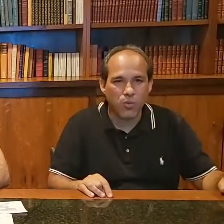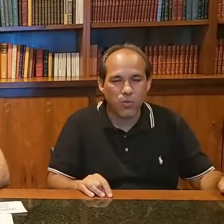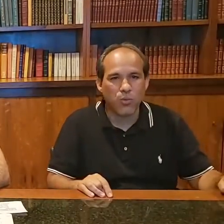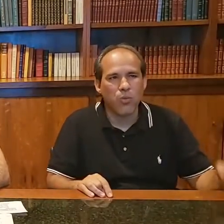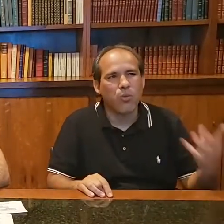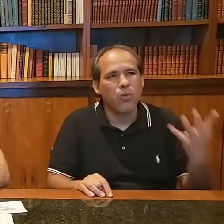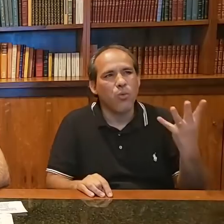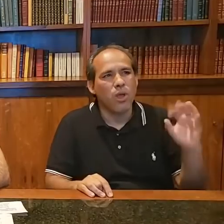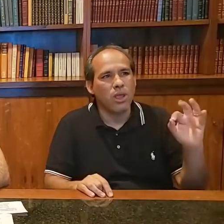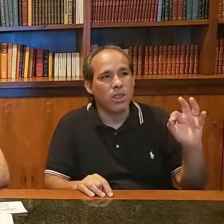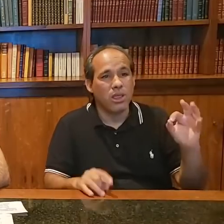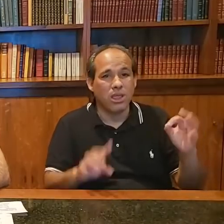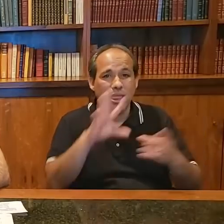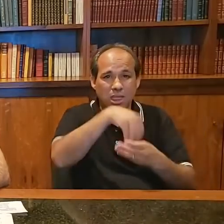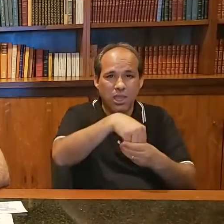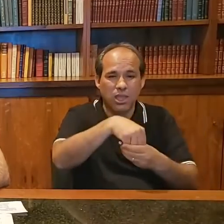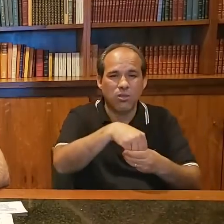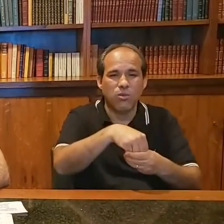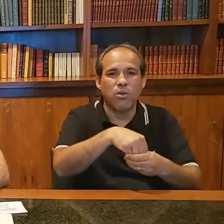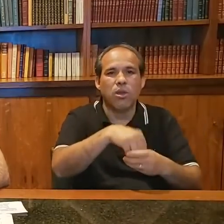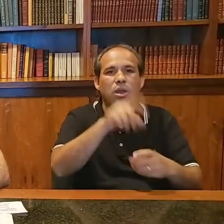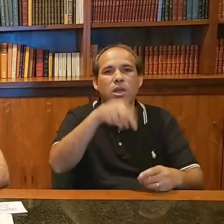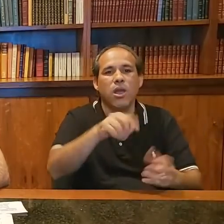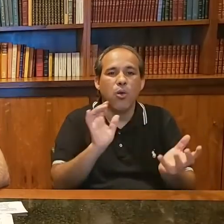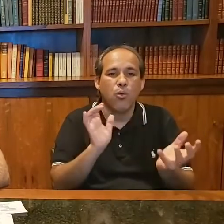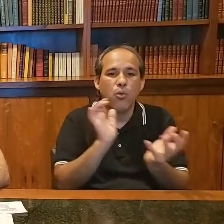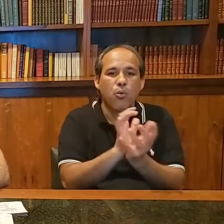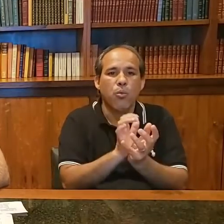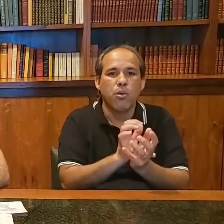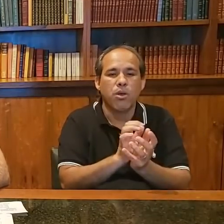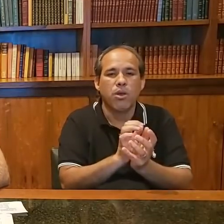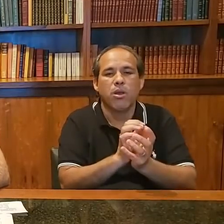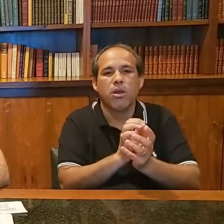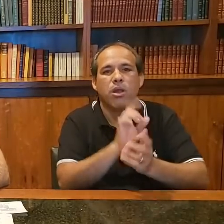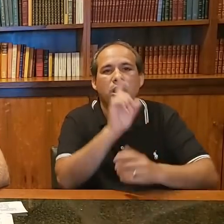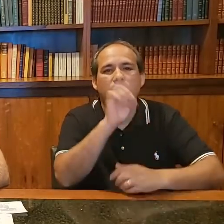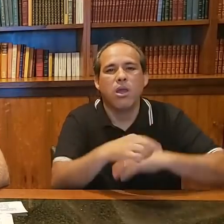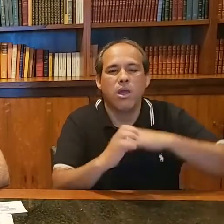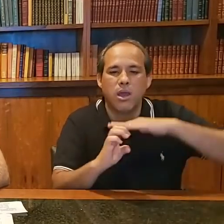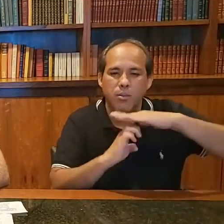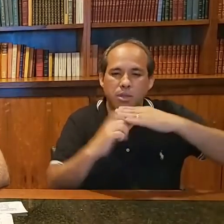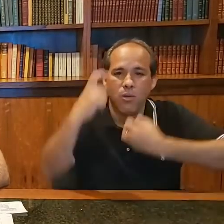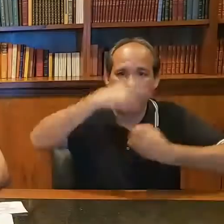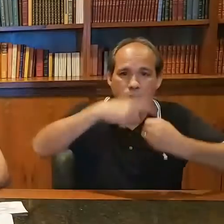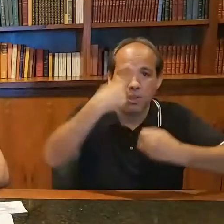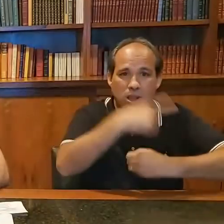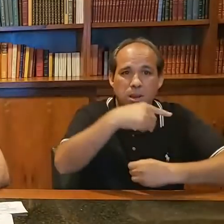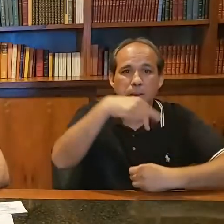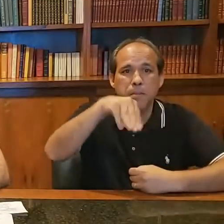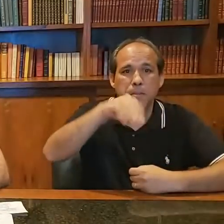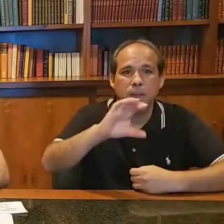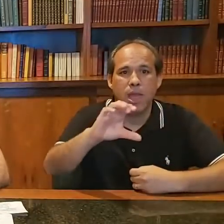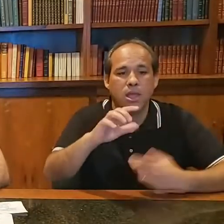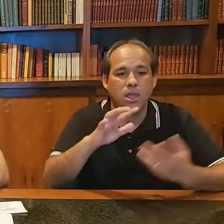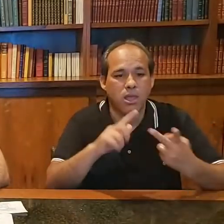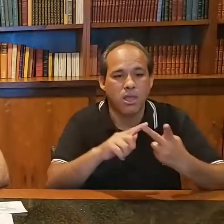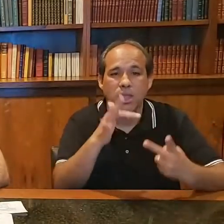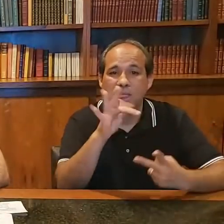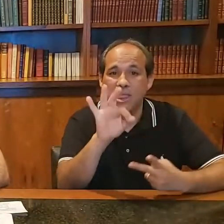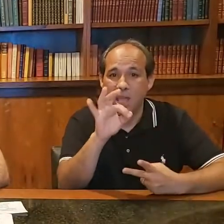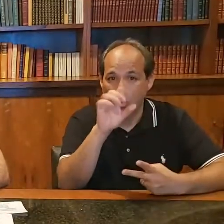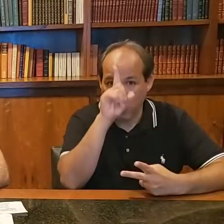tem 40 deles que fazem parte da chamada EBSER, que é a empresa vinculada ao MEC, e 10 que